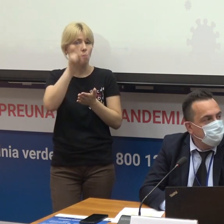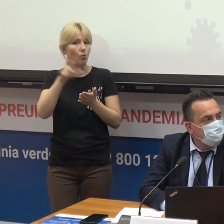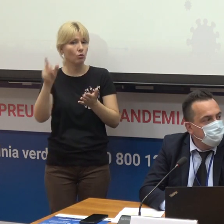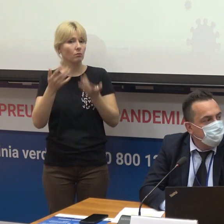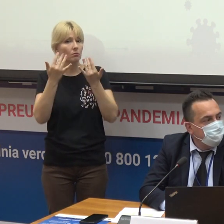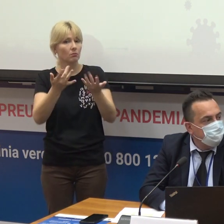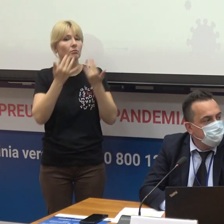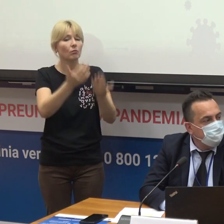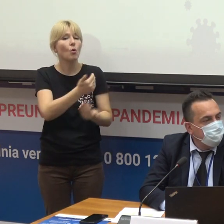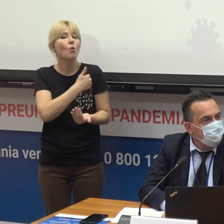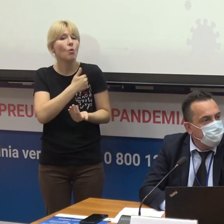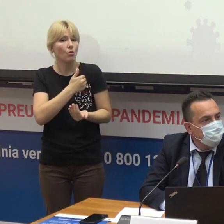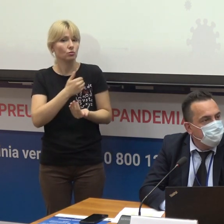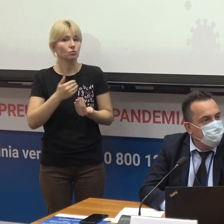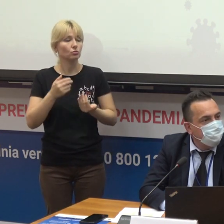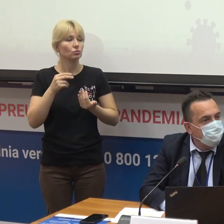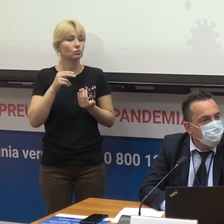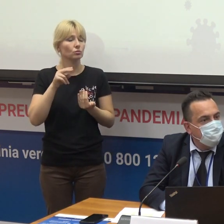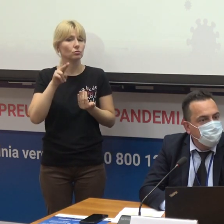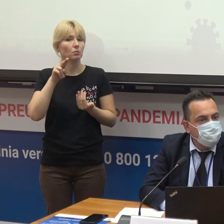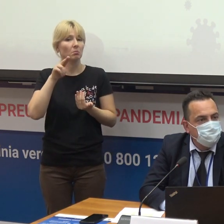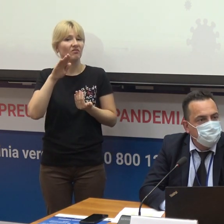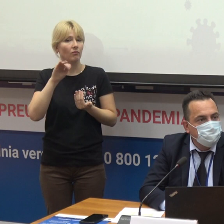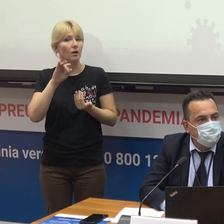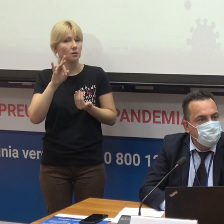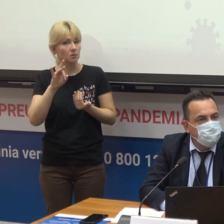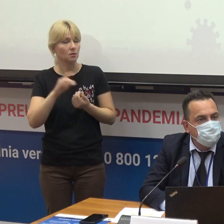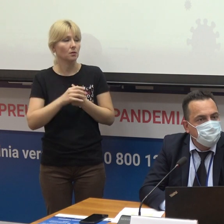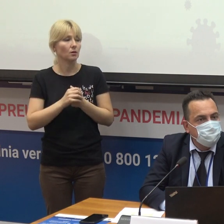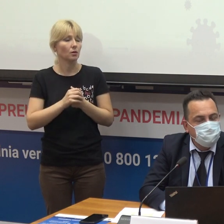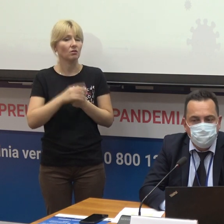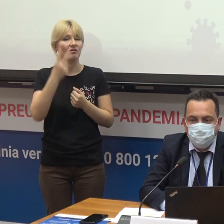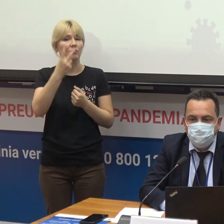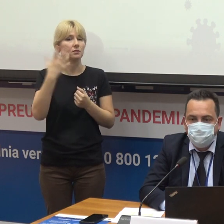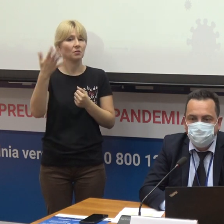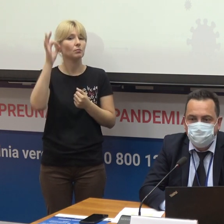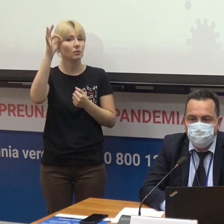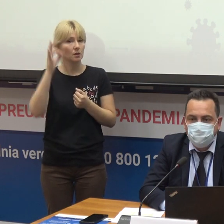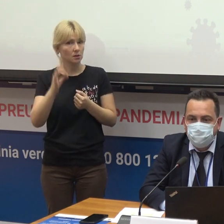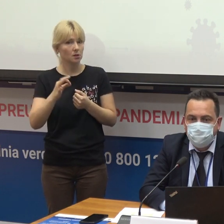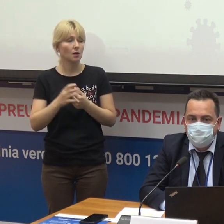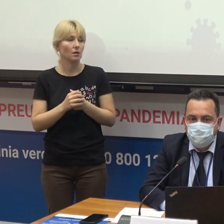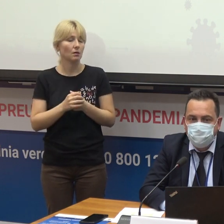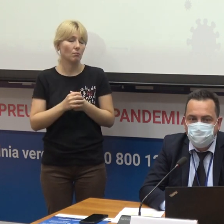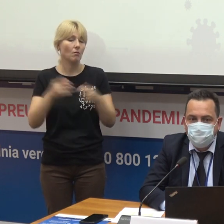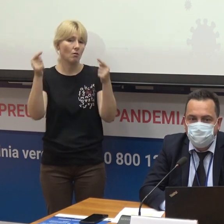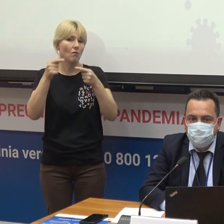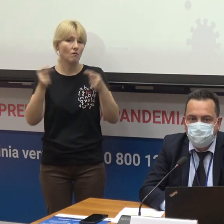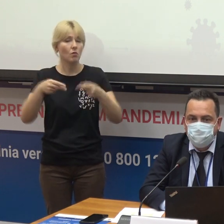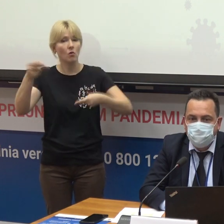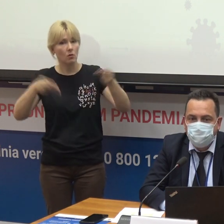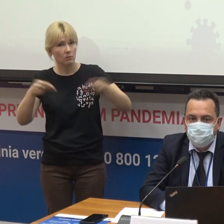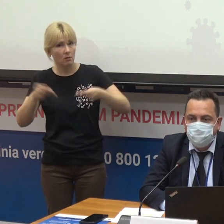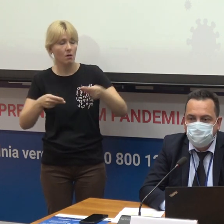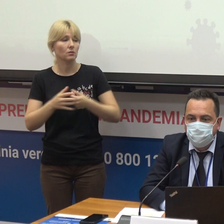enormă la nivel global, actualmente fiind 25%, conform contractelor, în